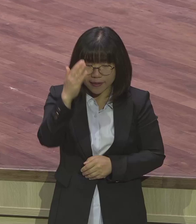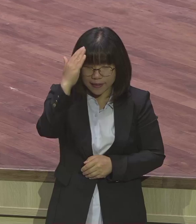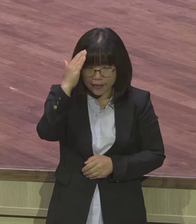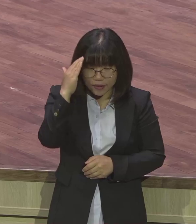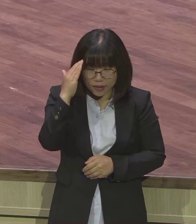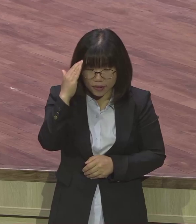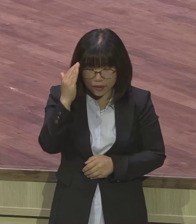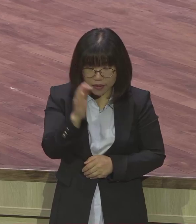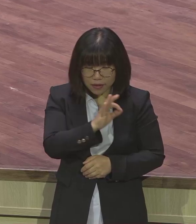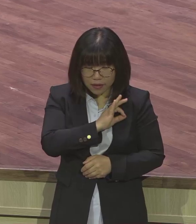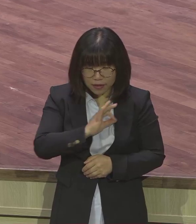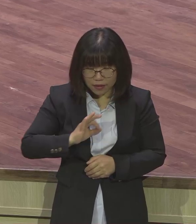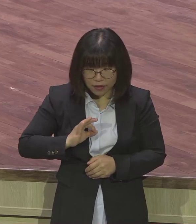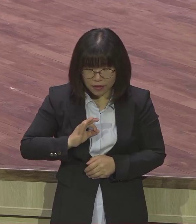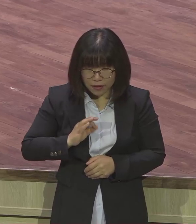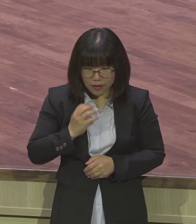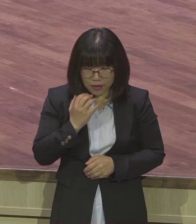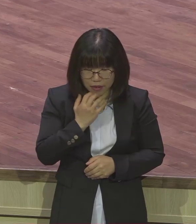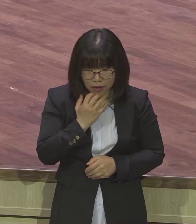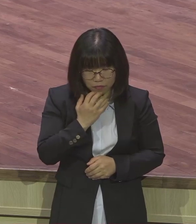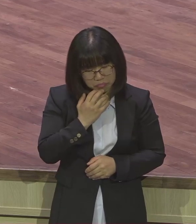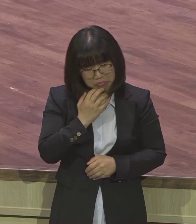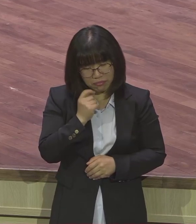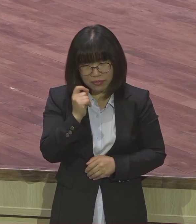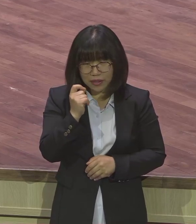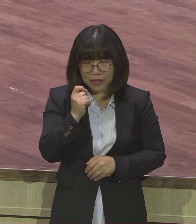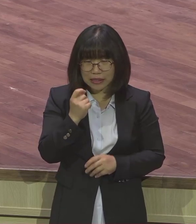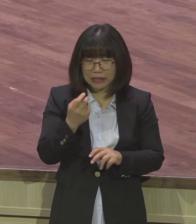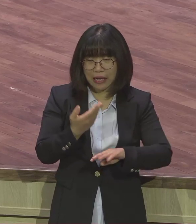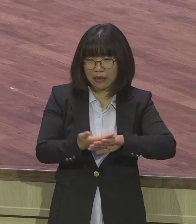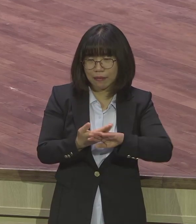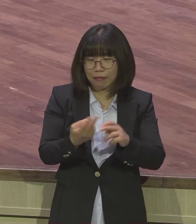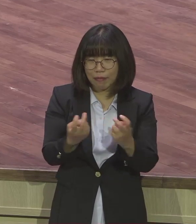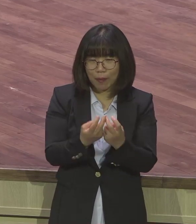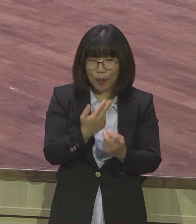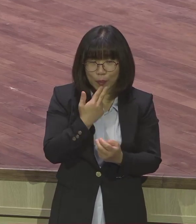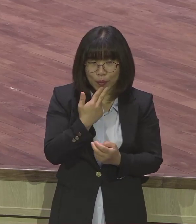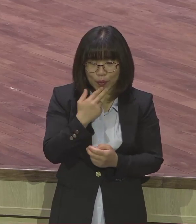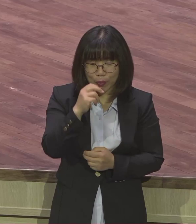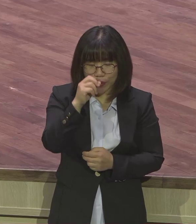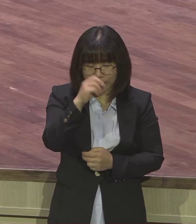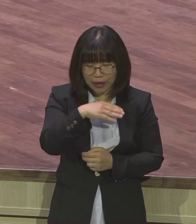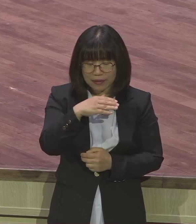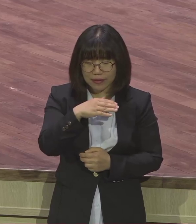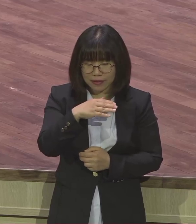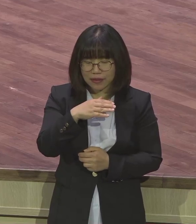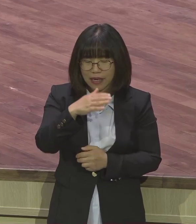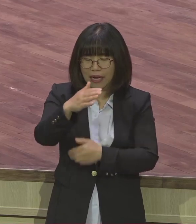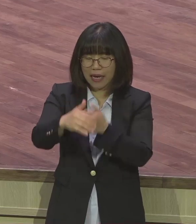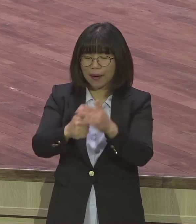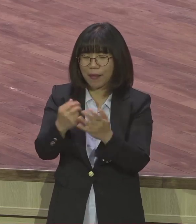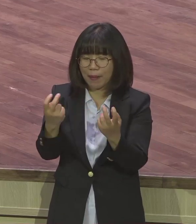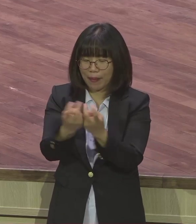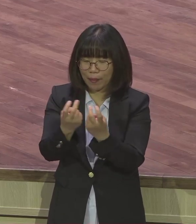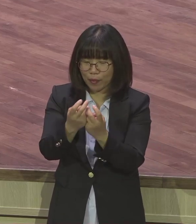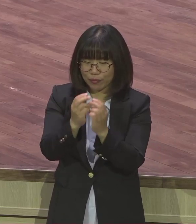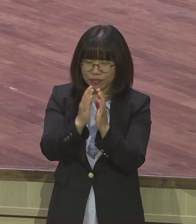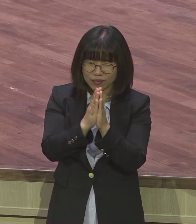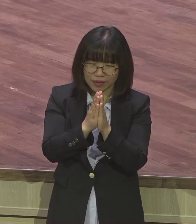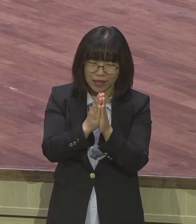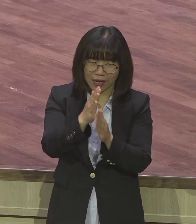그것이 결코 없어요. 그게 뭐예요? 하나님이 하신